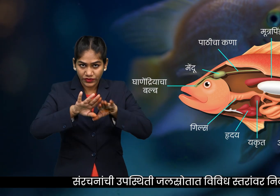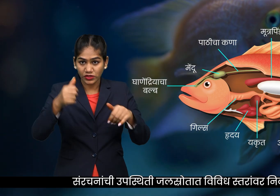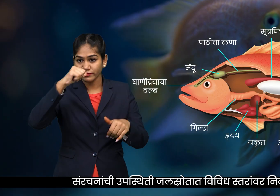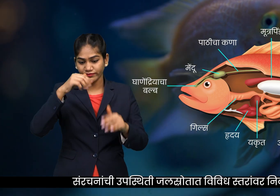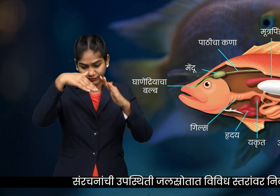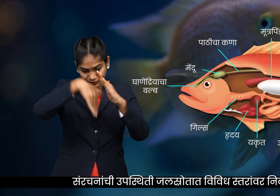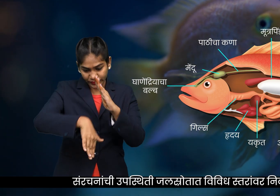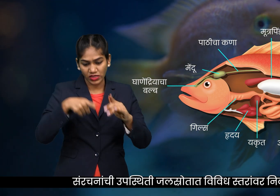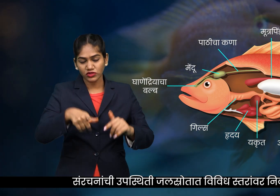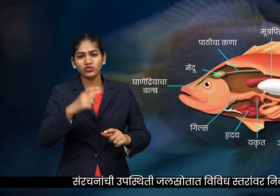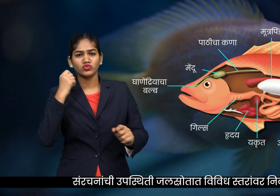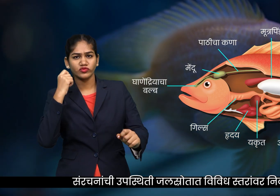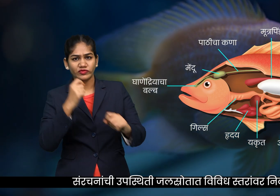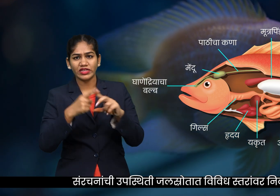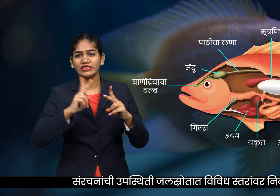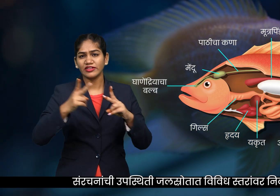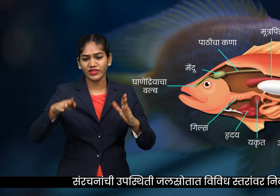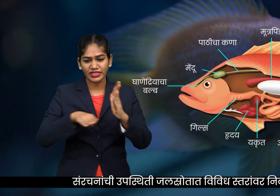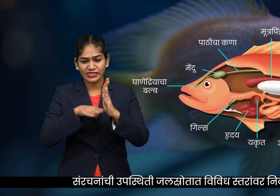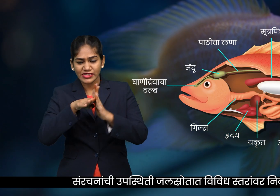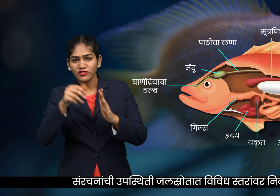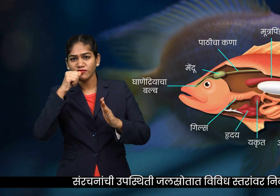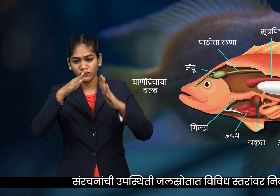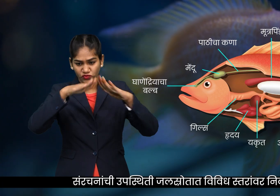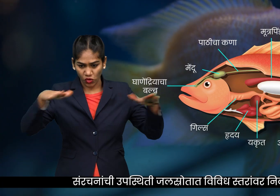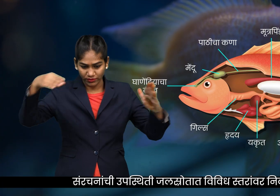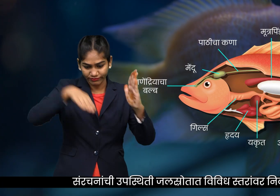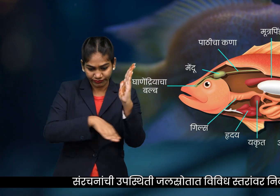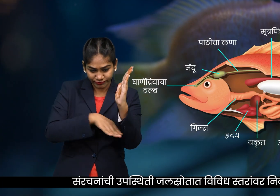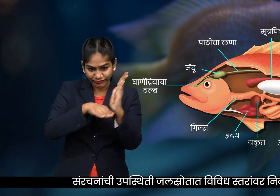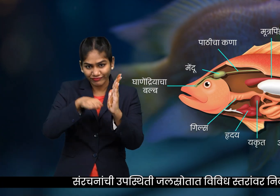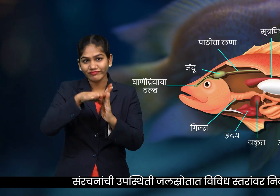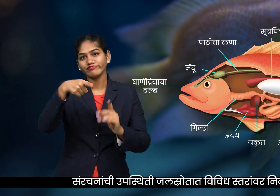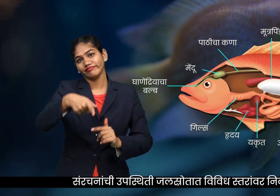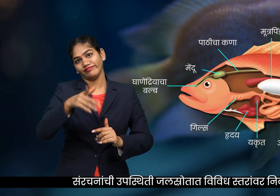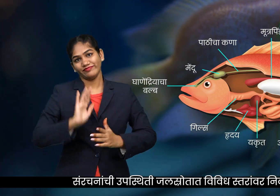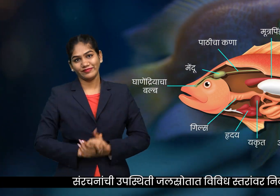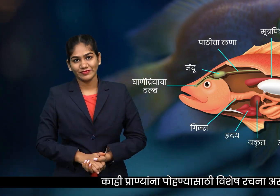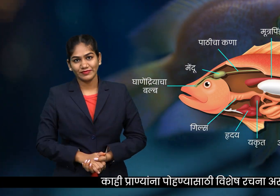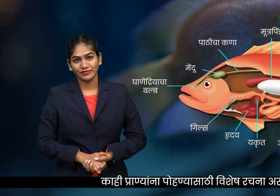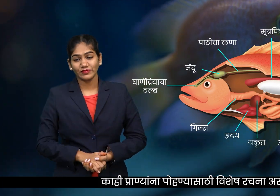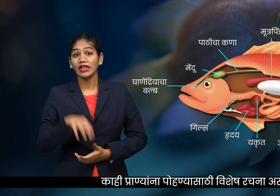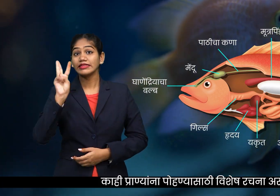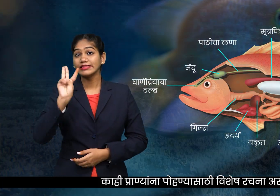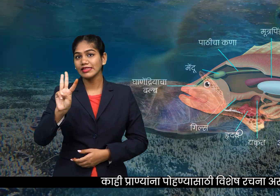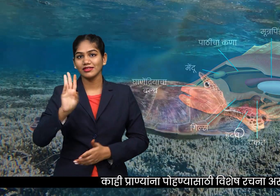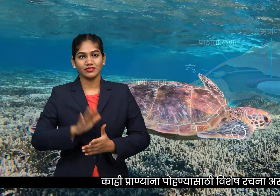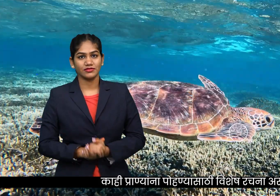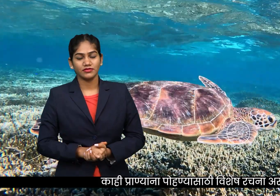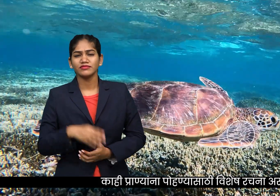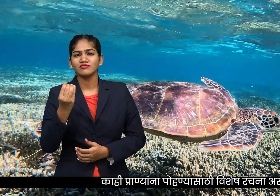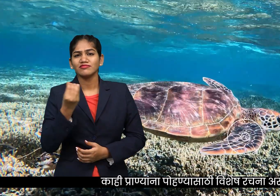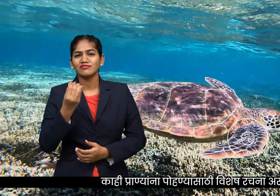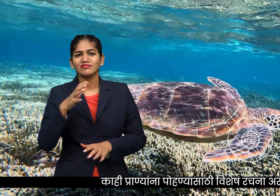उपस्थिती जलस्रोतात विविध स्तरावर निवास करते. काही